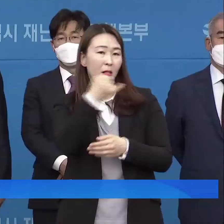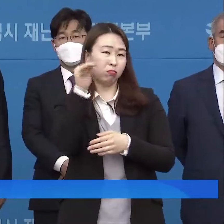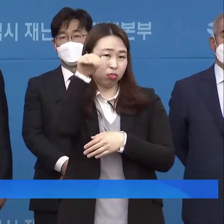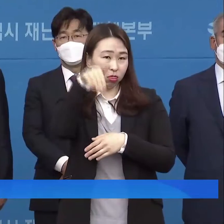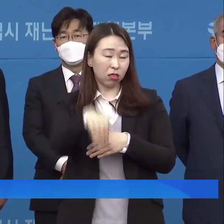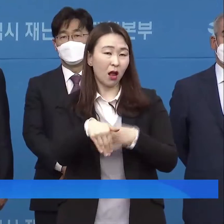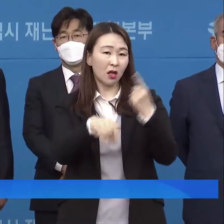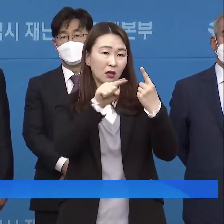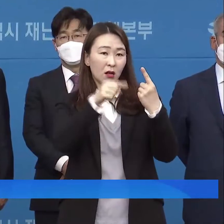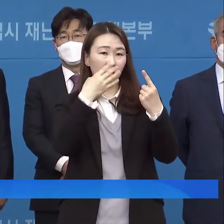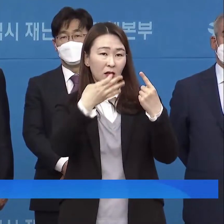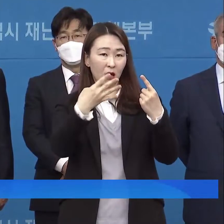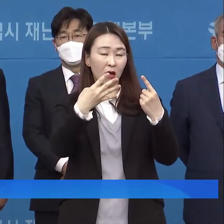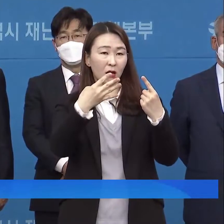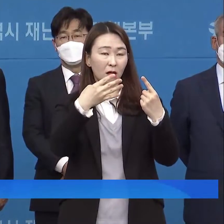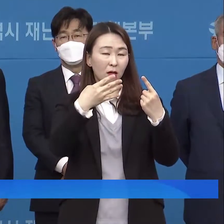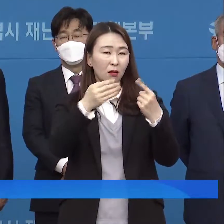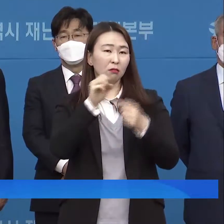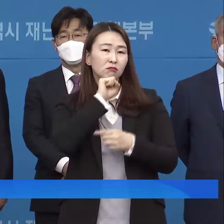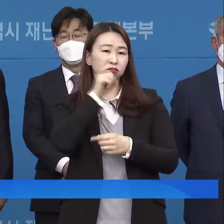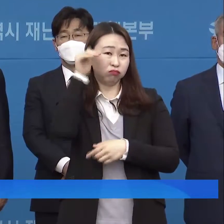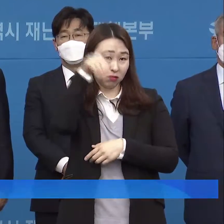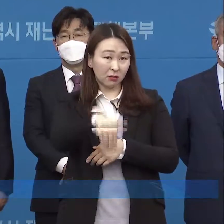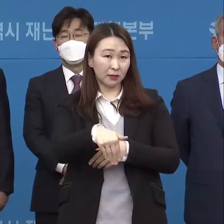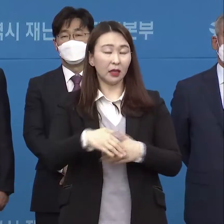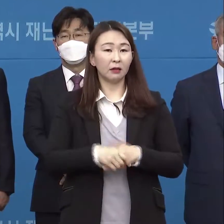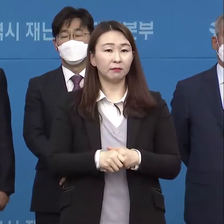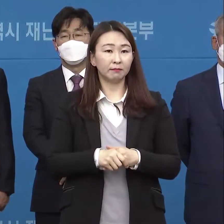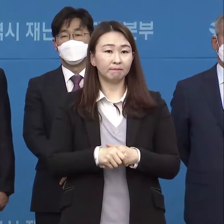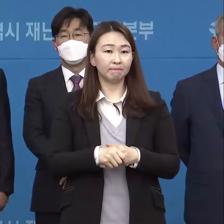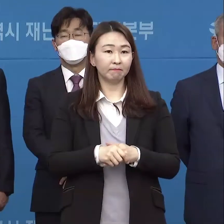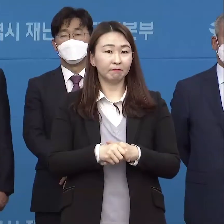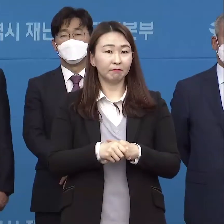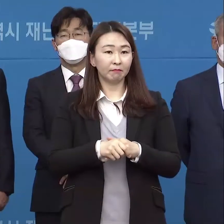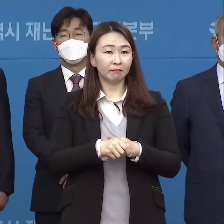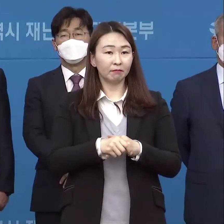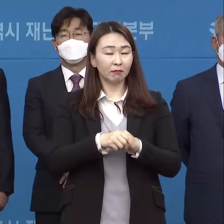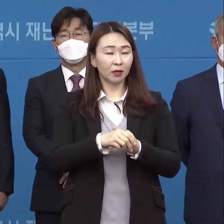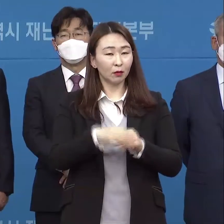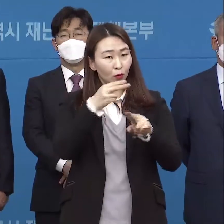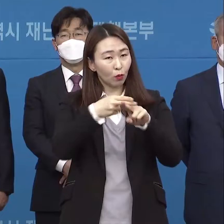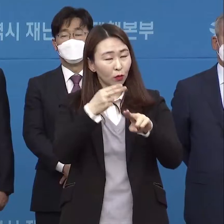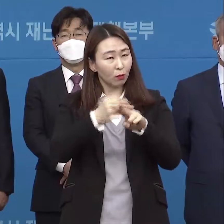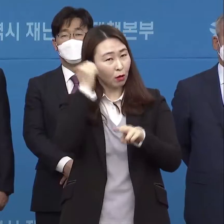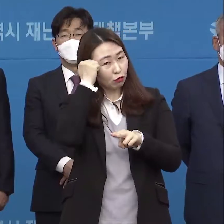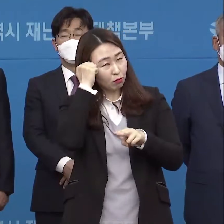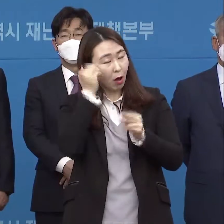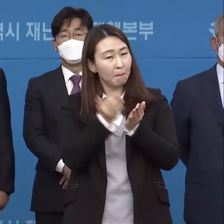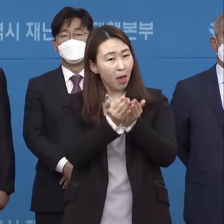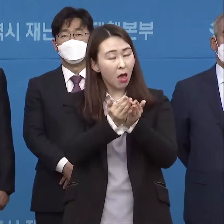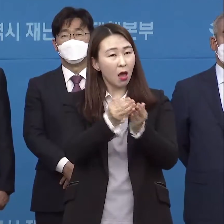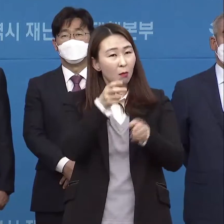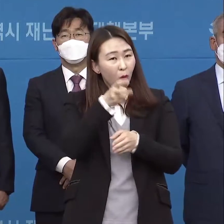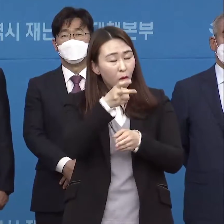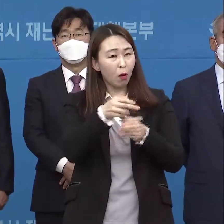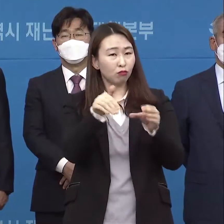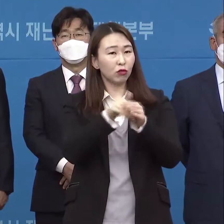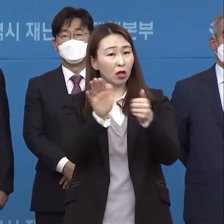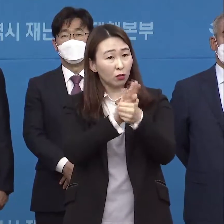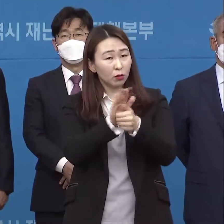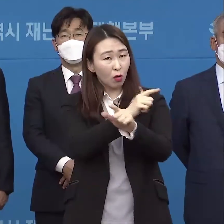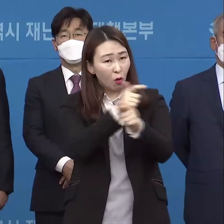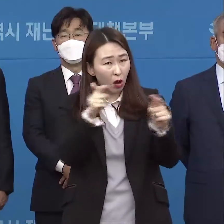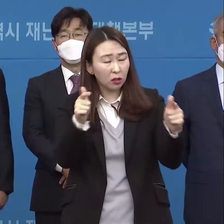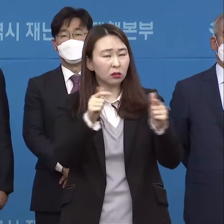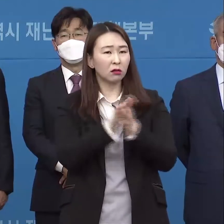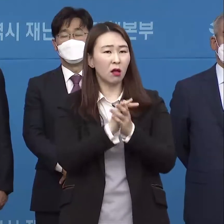마이너스 1.4% 역성장을 기록하였습니다. 도소매, 숙박, 음식, 운수업, 문화 서비스